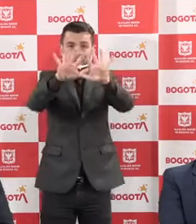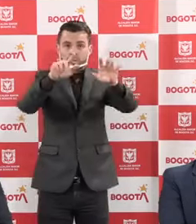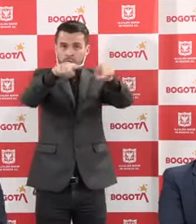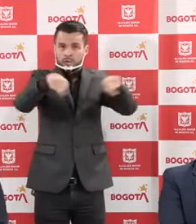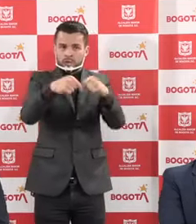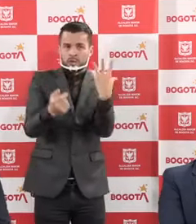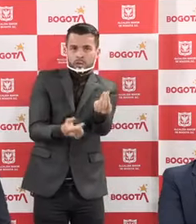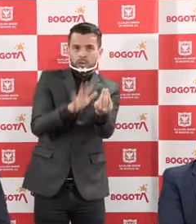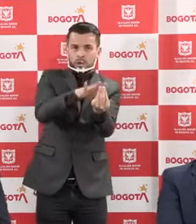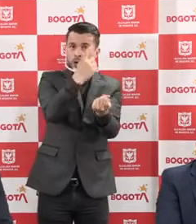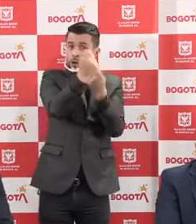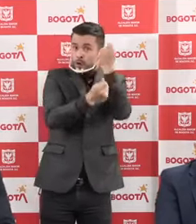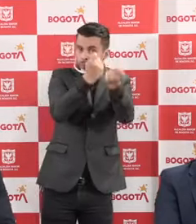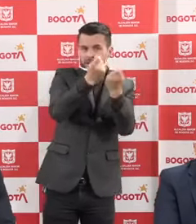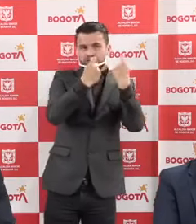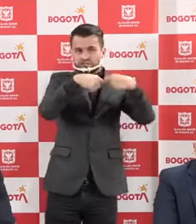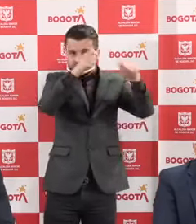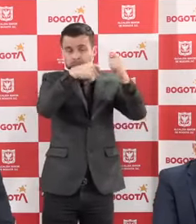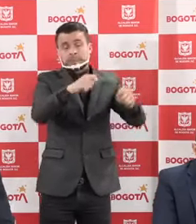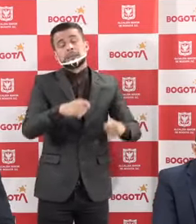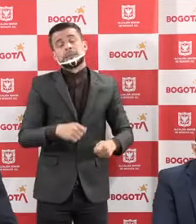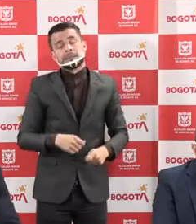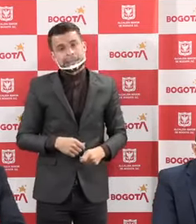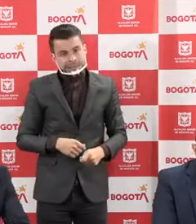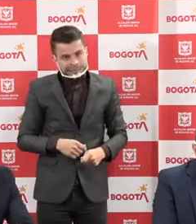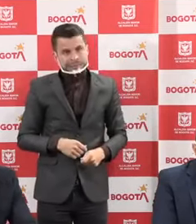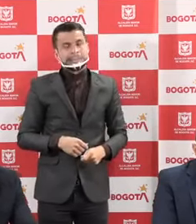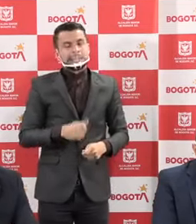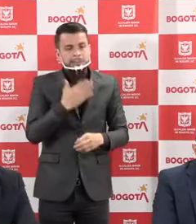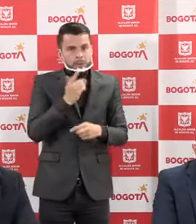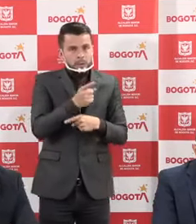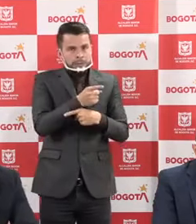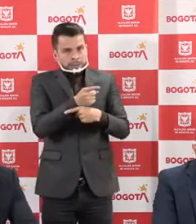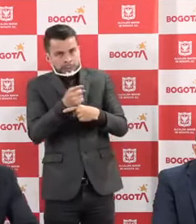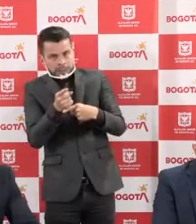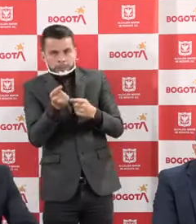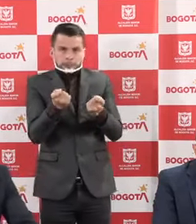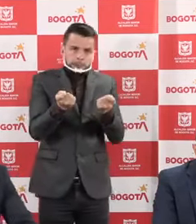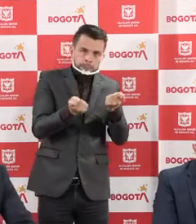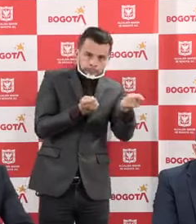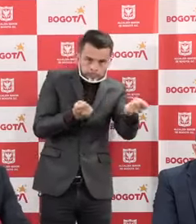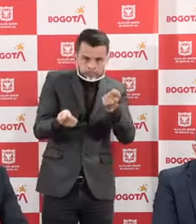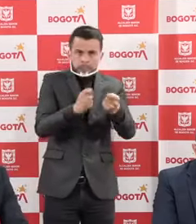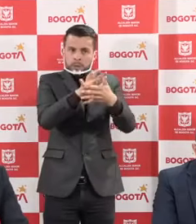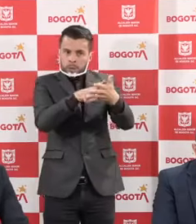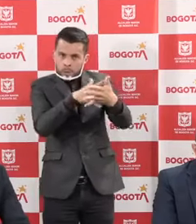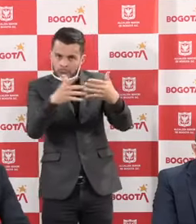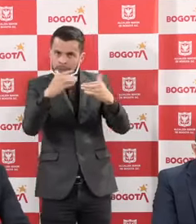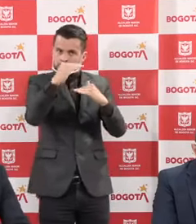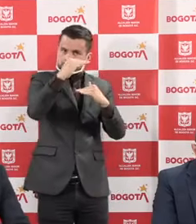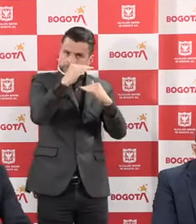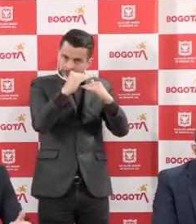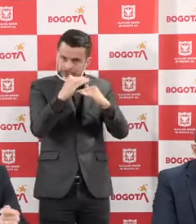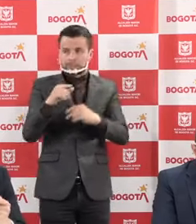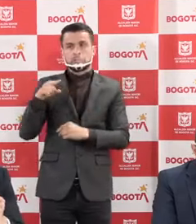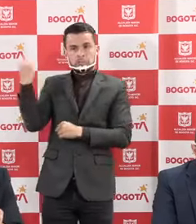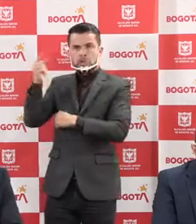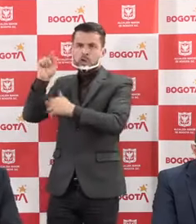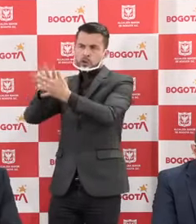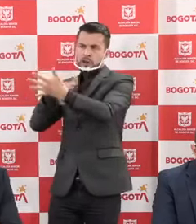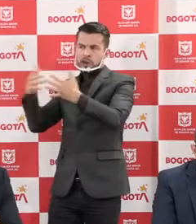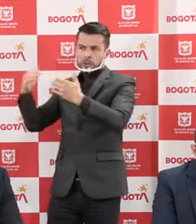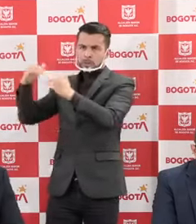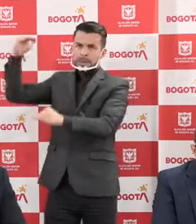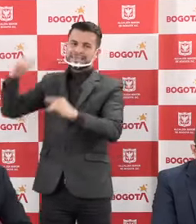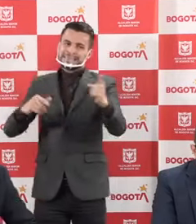es mucho más digamos lo costoso que el espacio para el sector de los servicios o para otros sectores por esta razón dándole toda